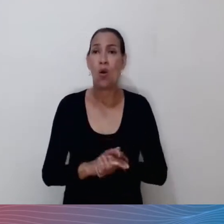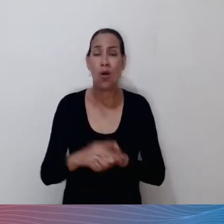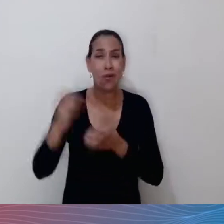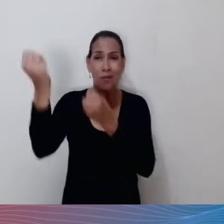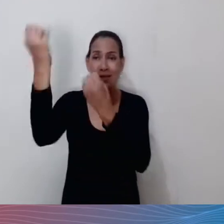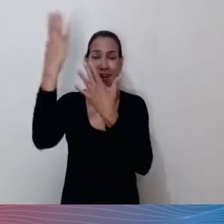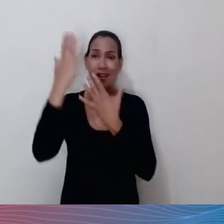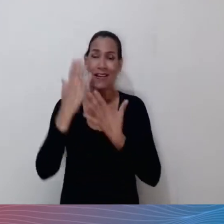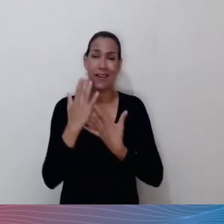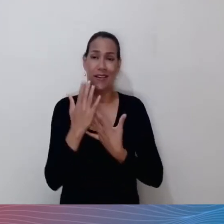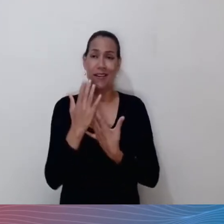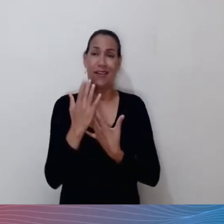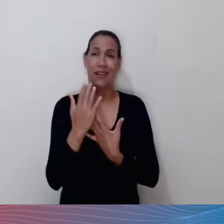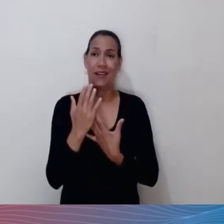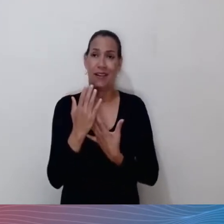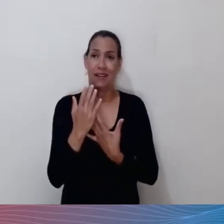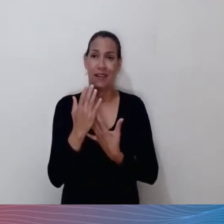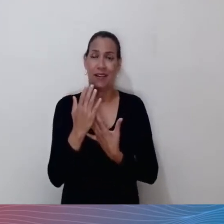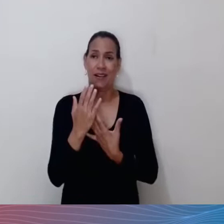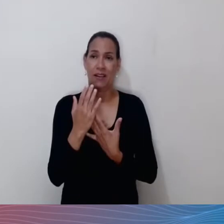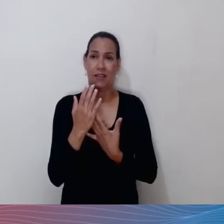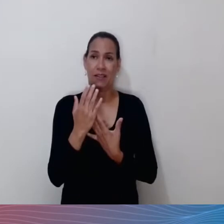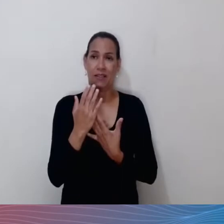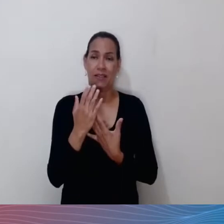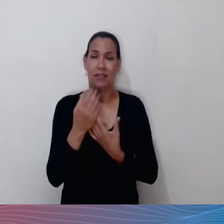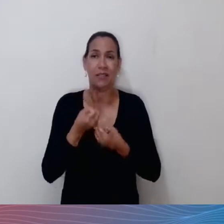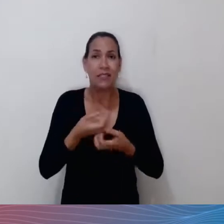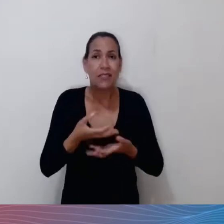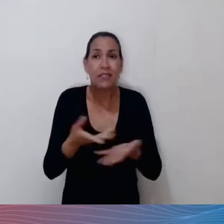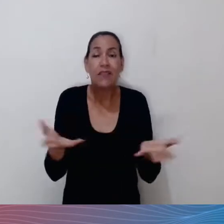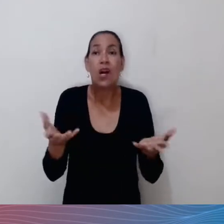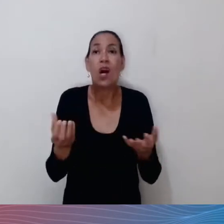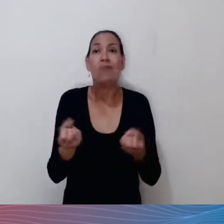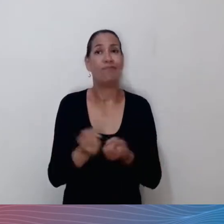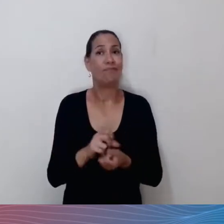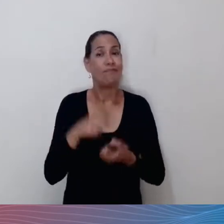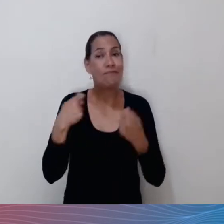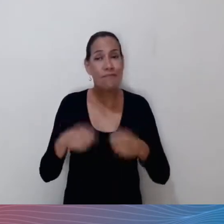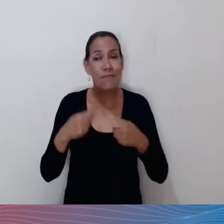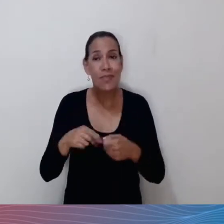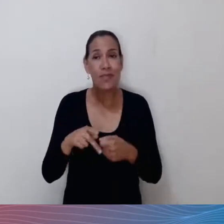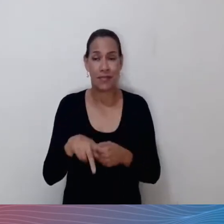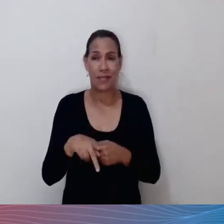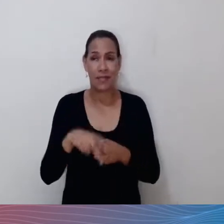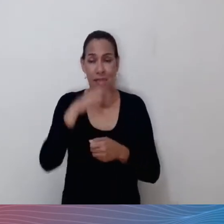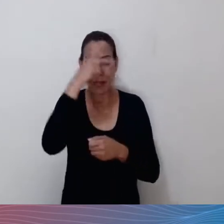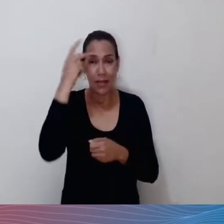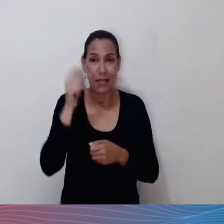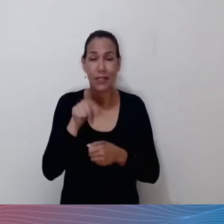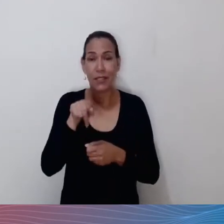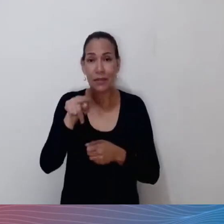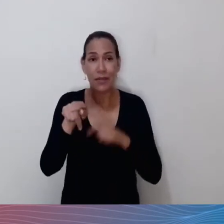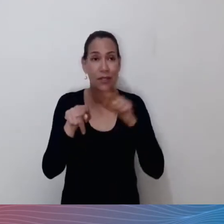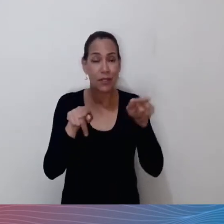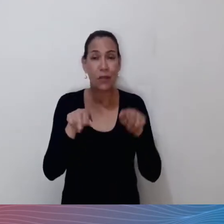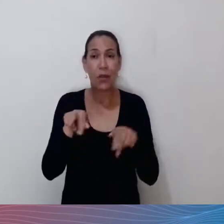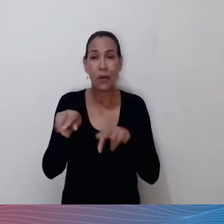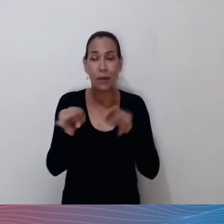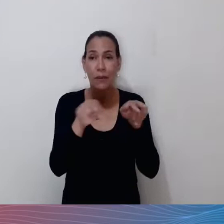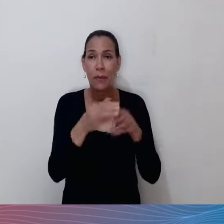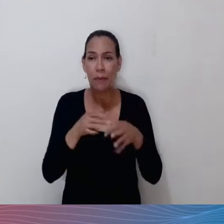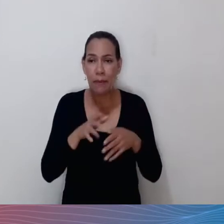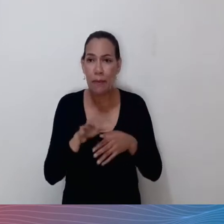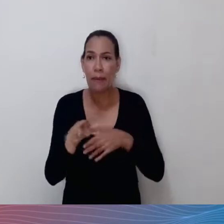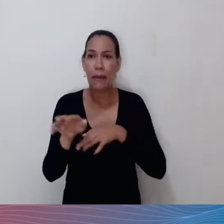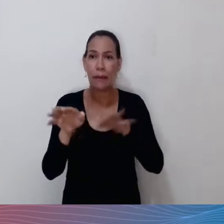pode ser dispensada, né? Ó Senhor Jesus. Por isso que o apóstolo Paulo era o dispensador. Ele